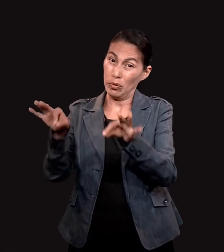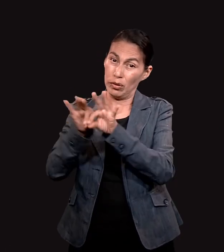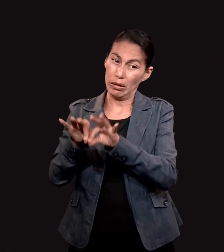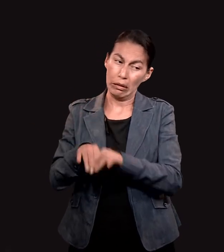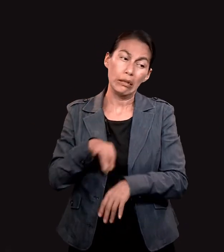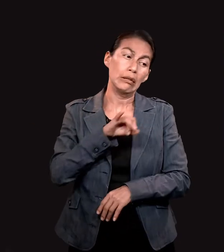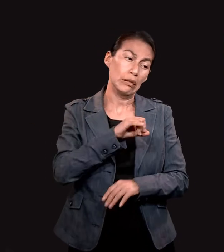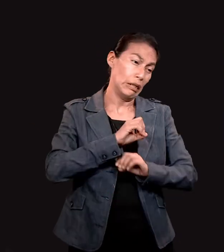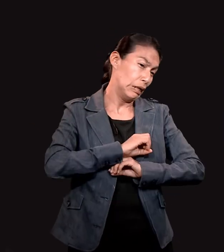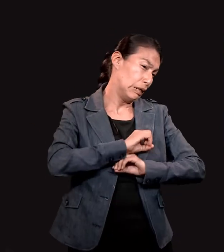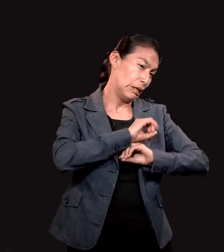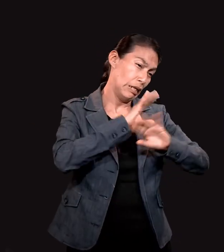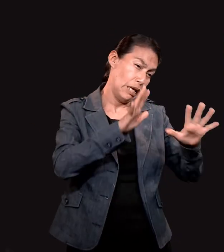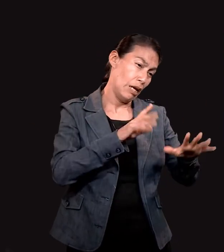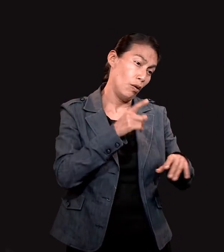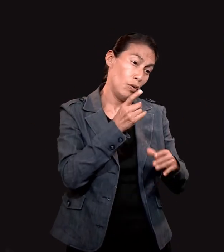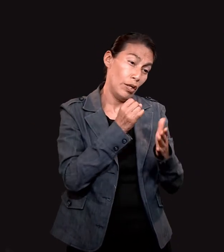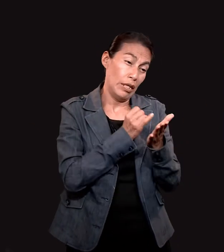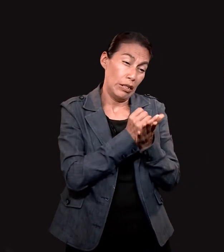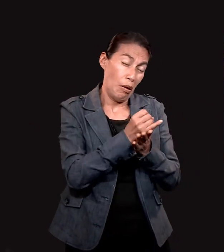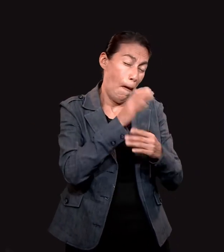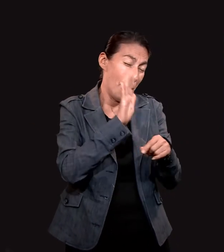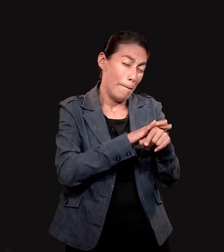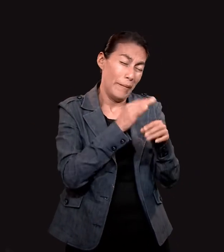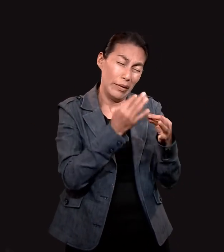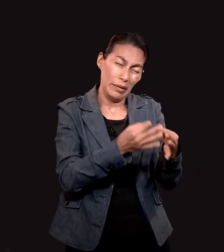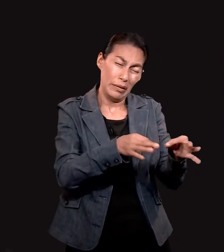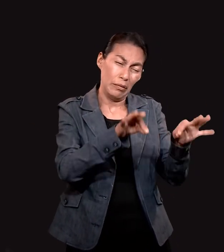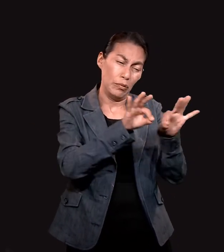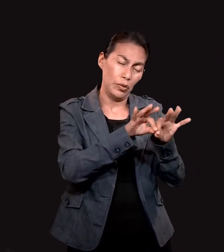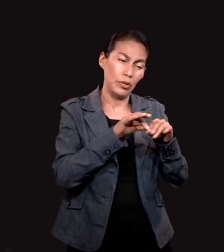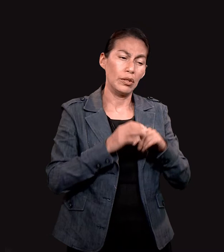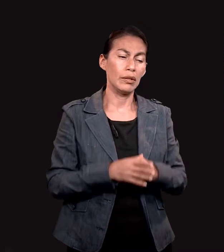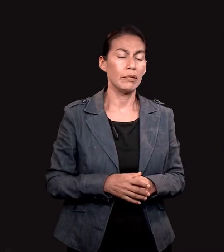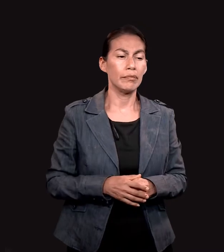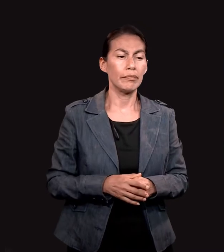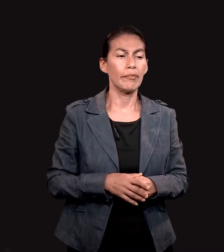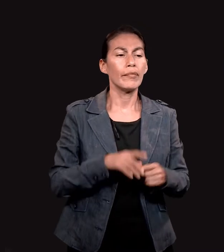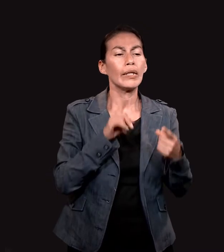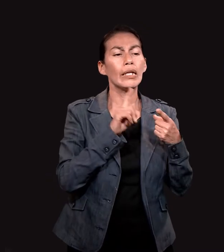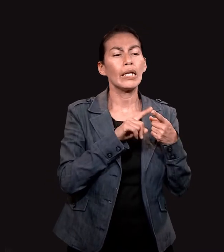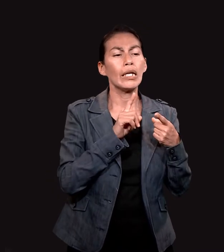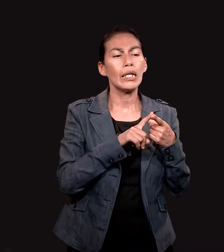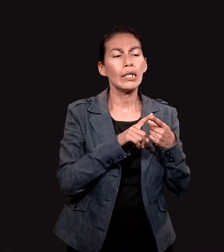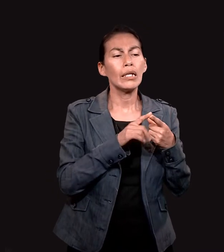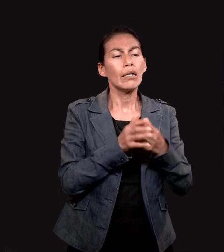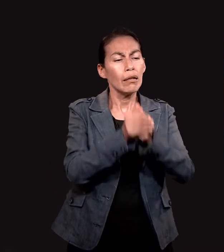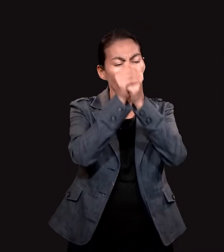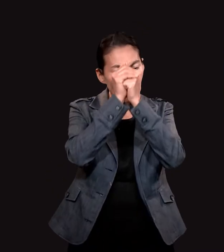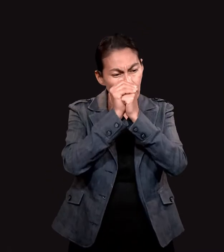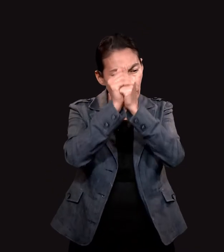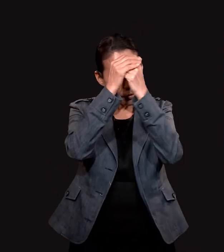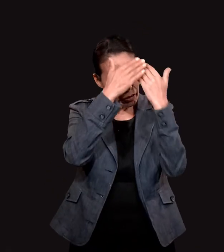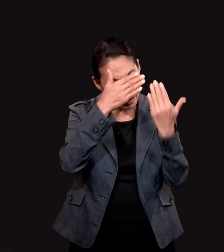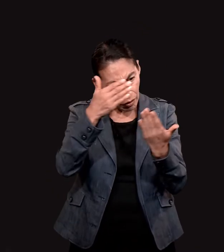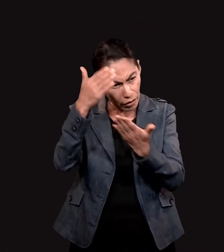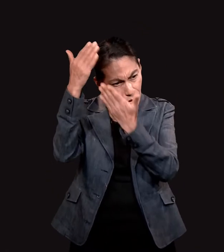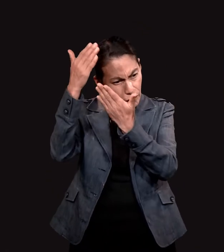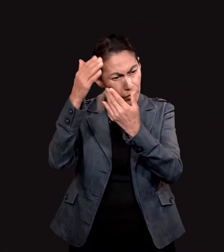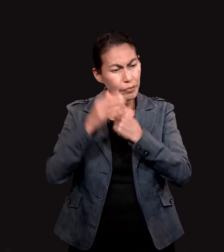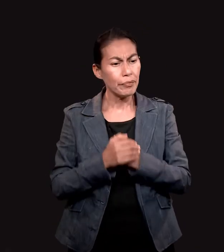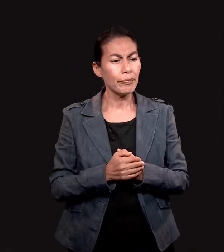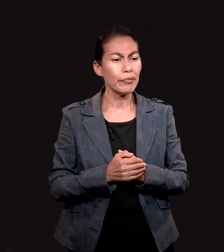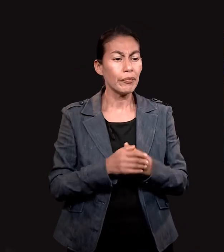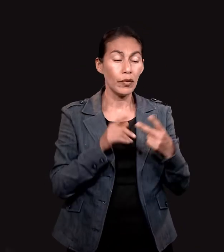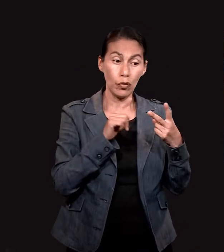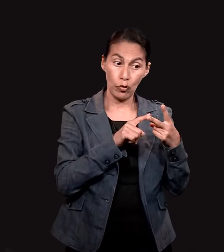Sin duda alguna que lo es una de las tres decisiones más importantes de la vida, ¿no? Es a quién vas a